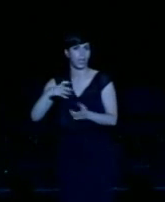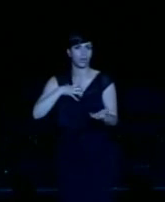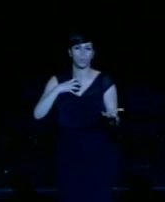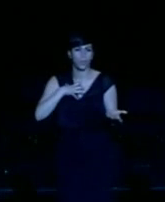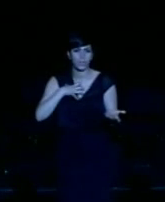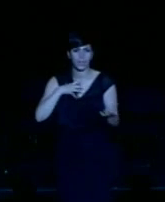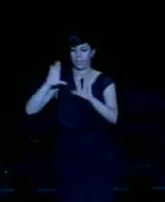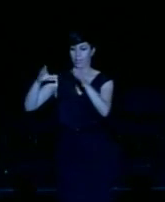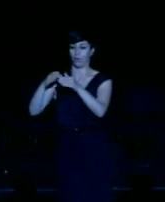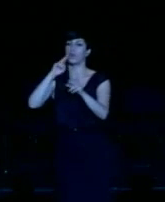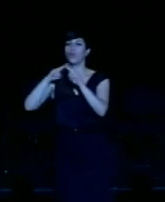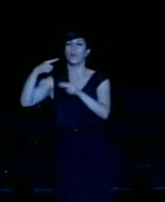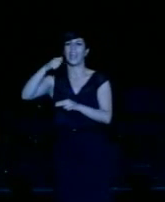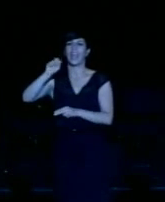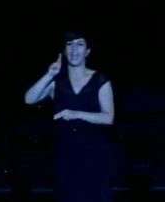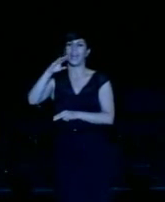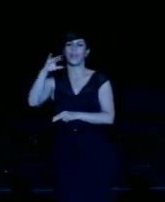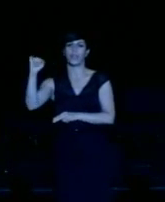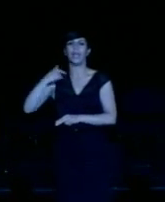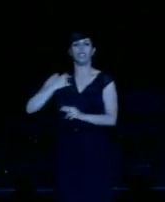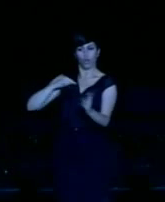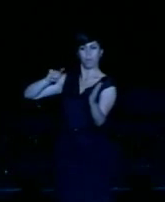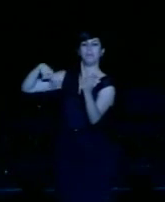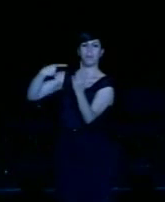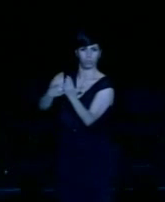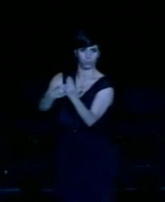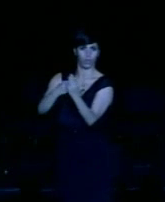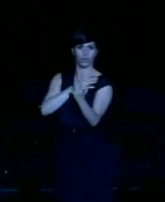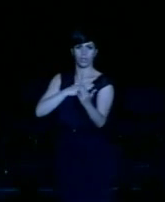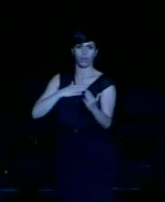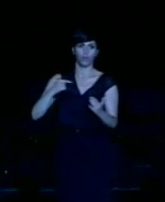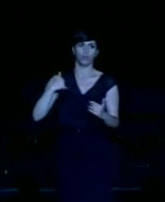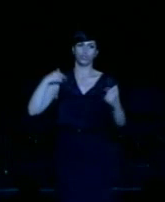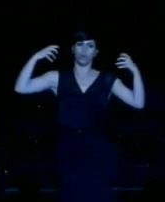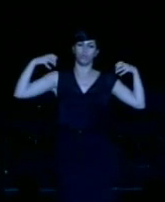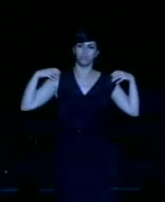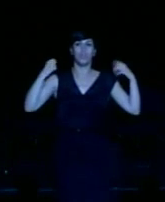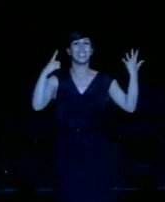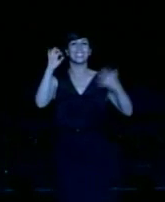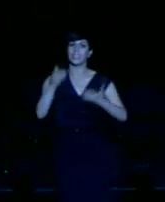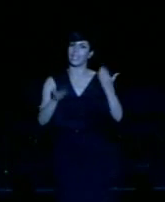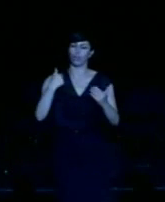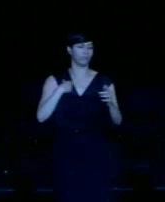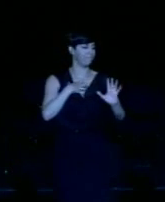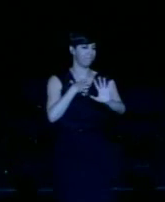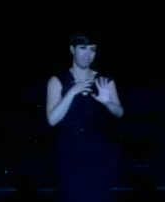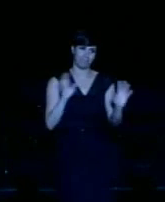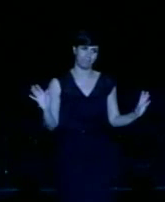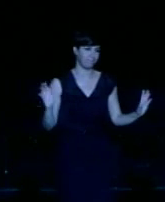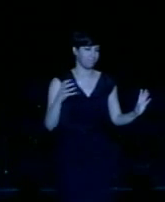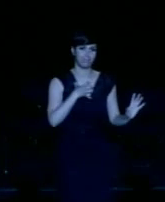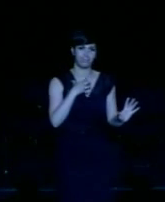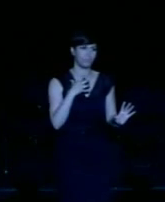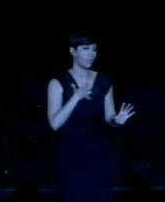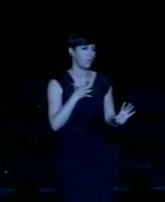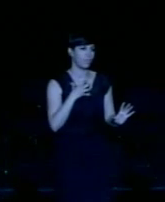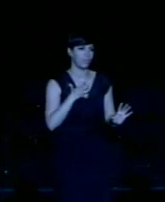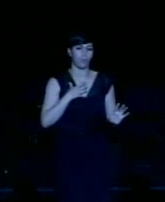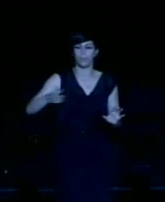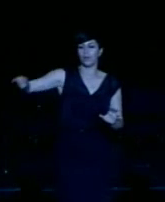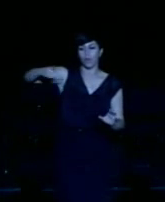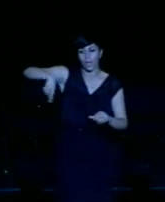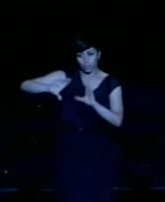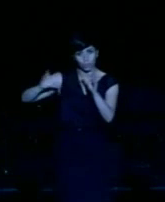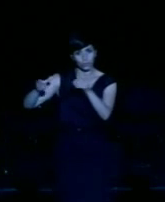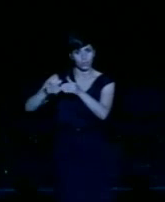De la saga de los García, no, lo llevan a gala, desde luego. Yo 60 kilos aquí, yo creo que no iba a poder con ello, pero ellos ya